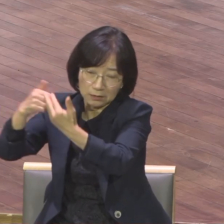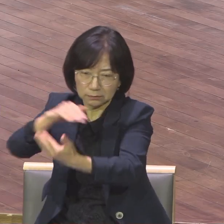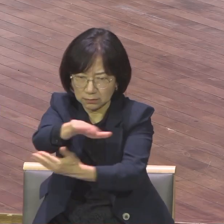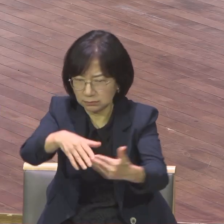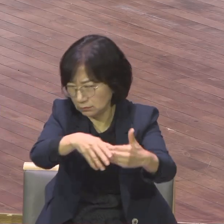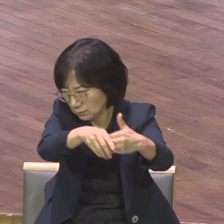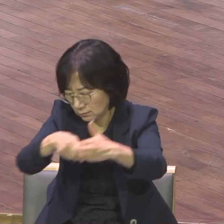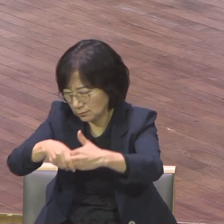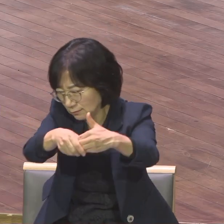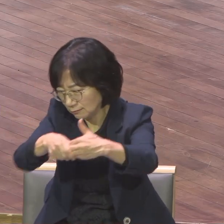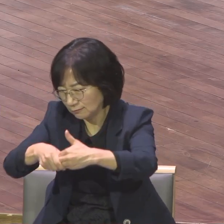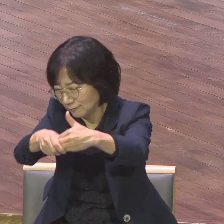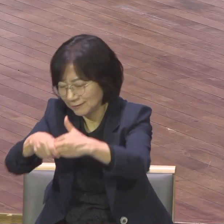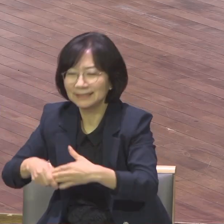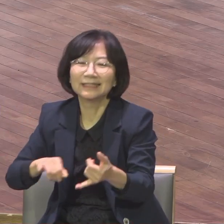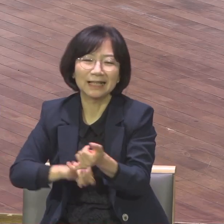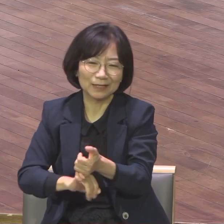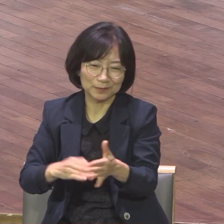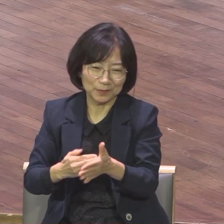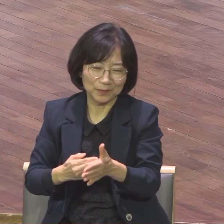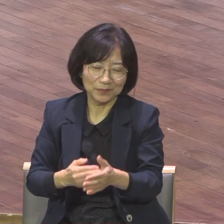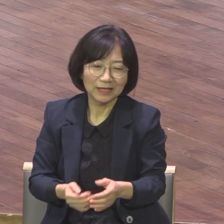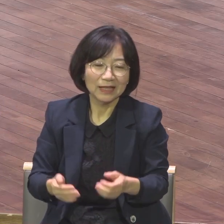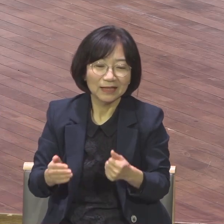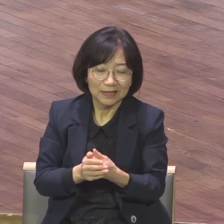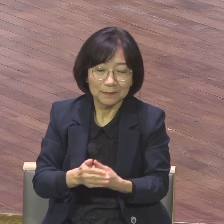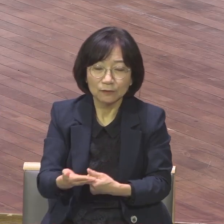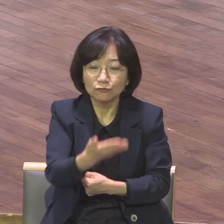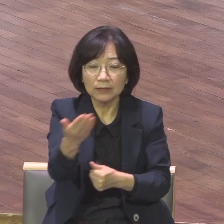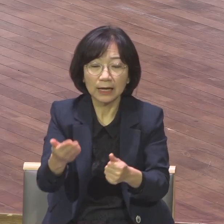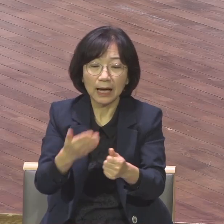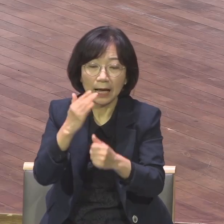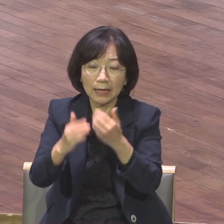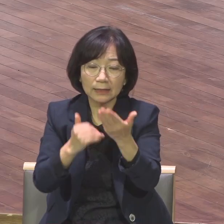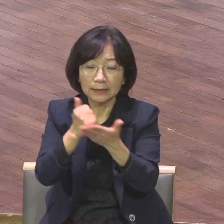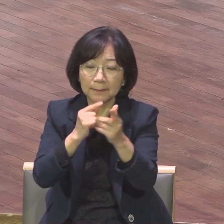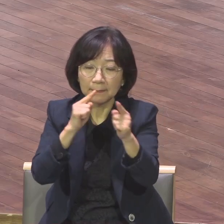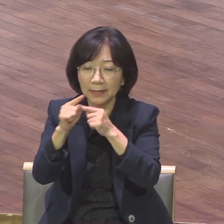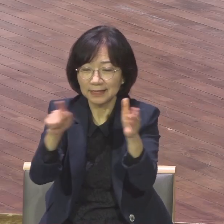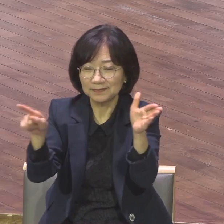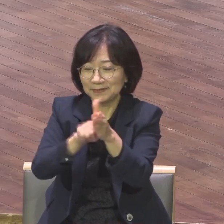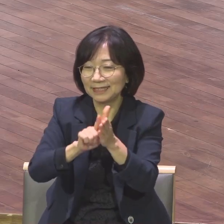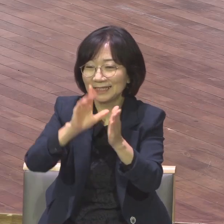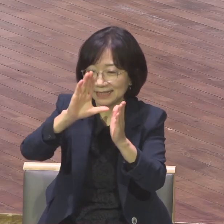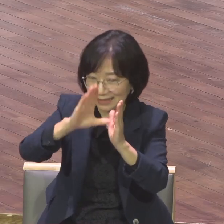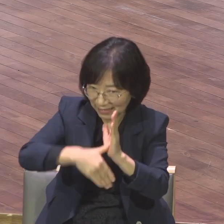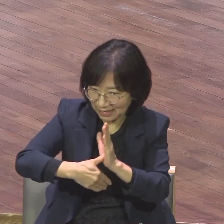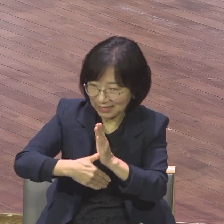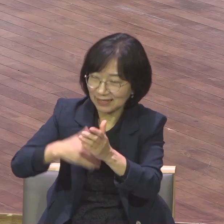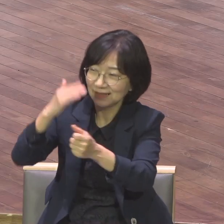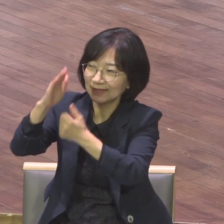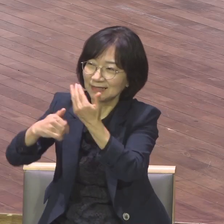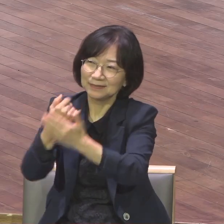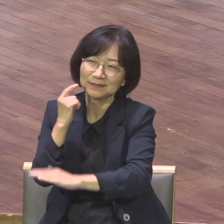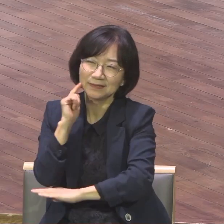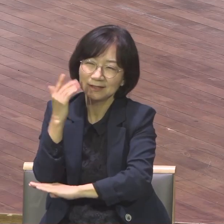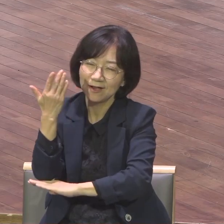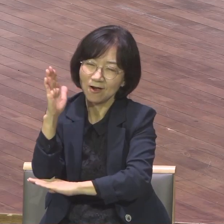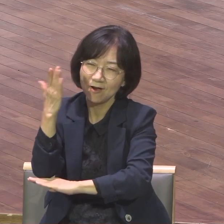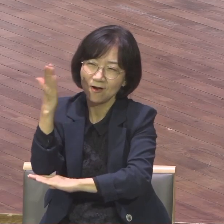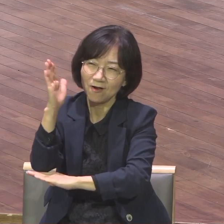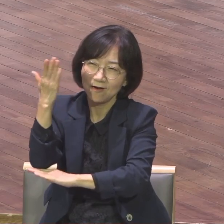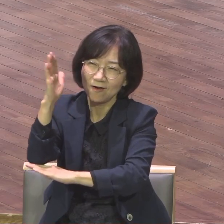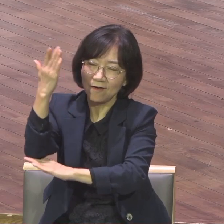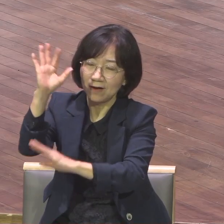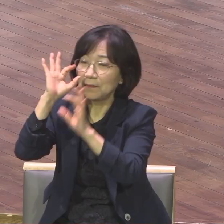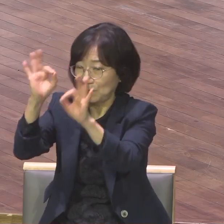그래서 뭐라 그랬어요? 믿으면 하나님의 영광을 보리라. 믿으라. 날 믿어.